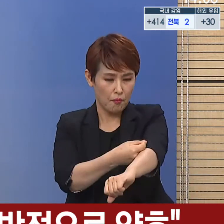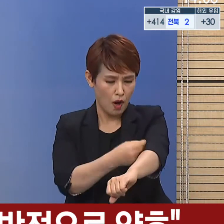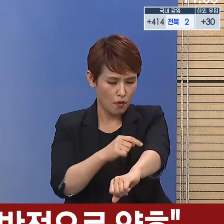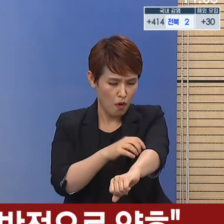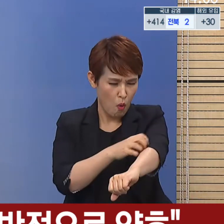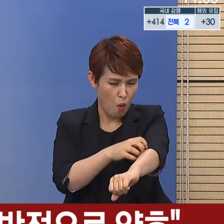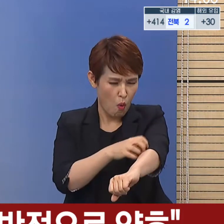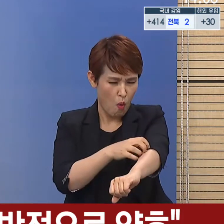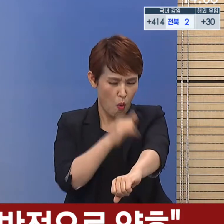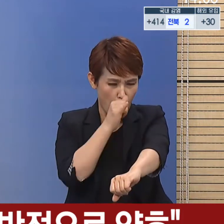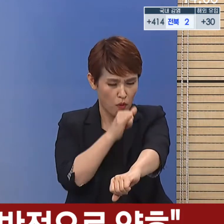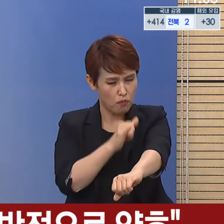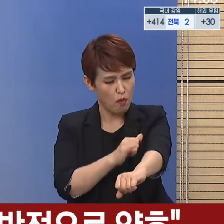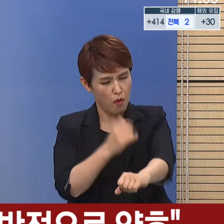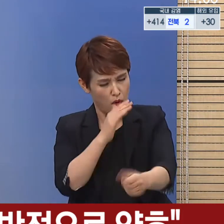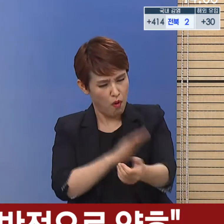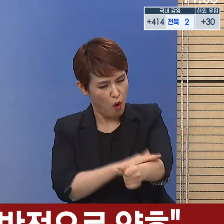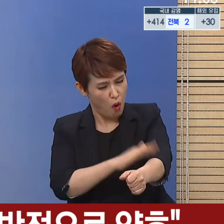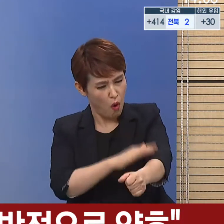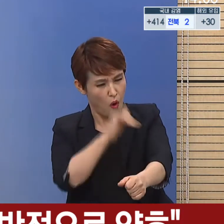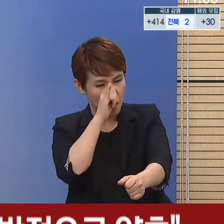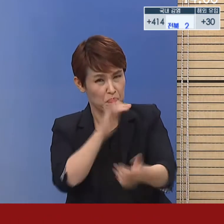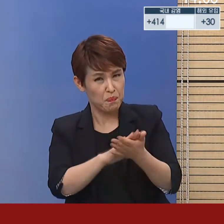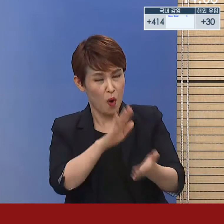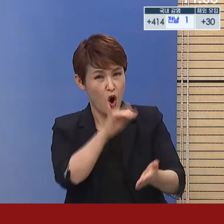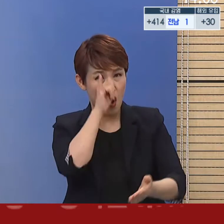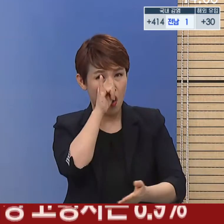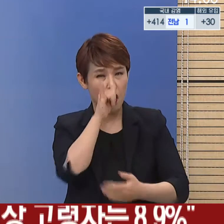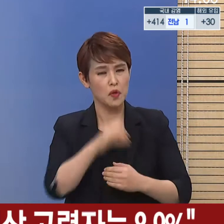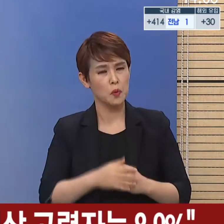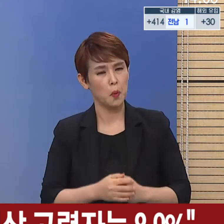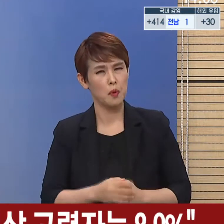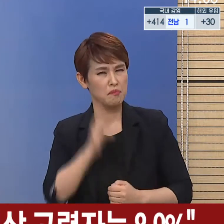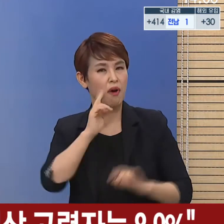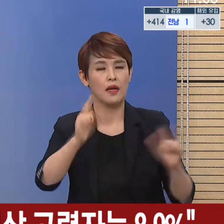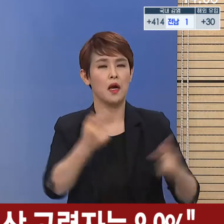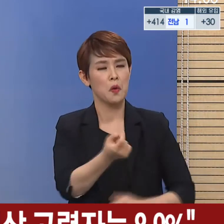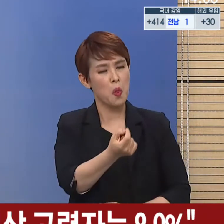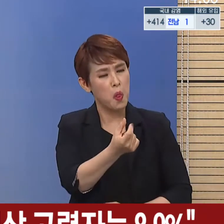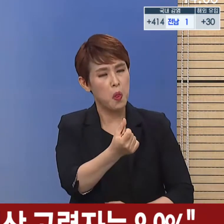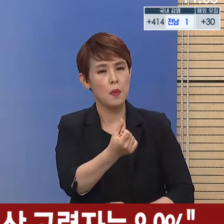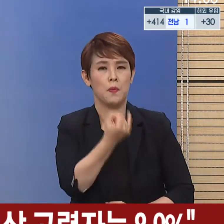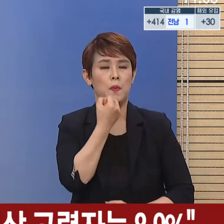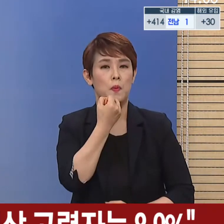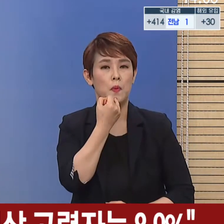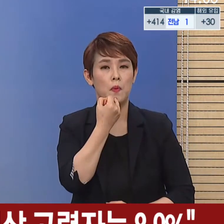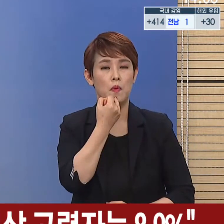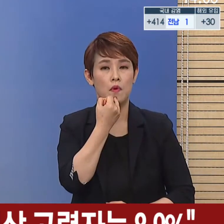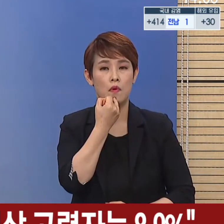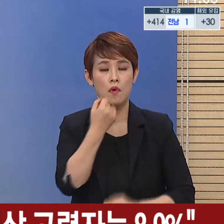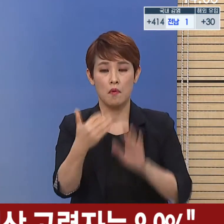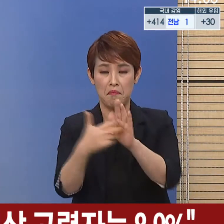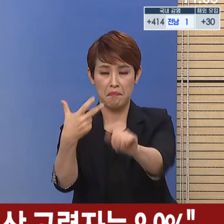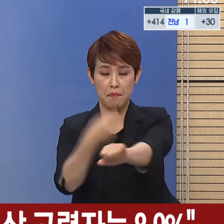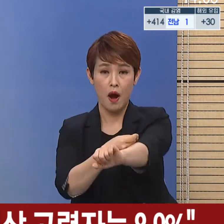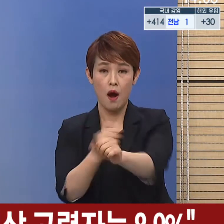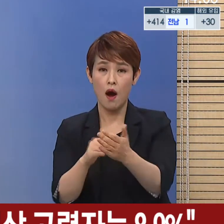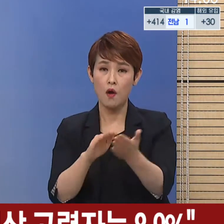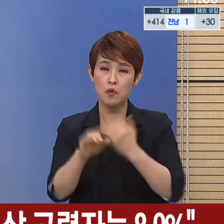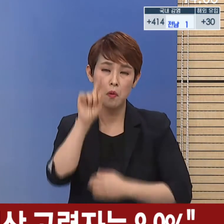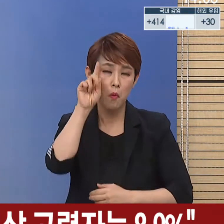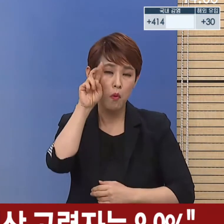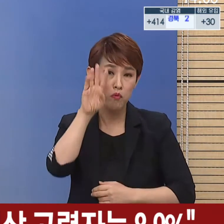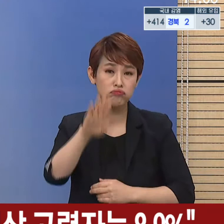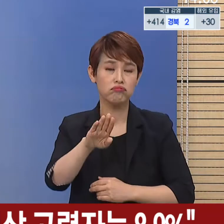등이 있었으며 증상은 대부분 경증에서 중간 정도로 백신 접종 이후 며칠